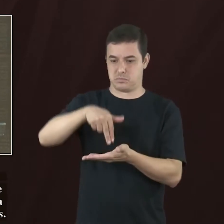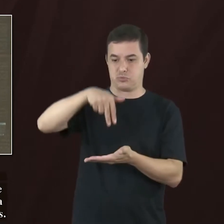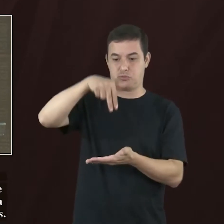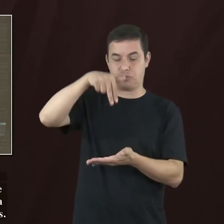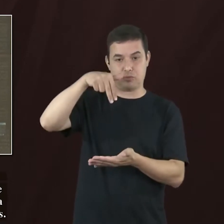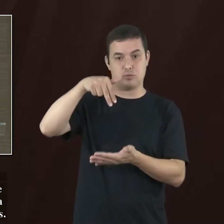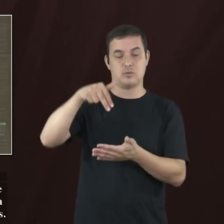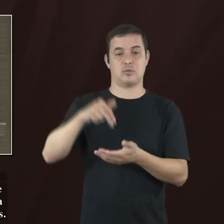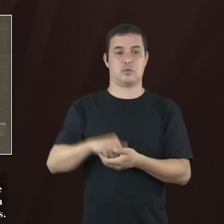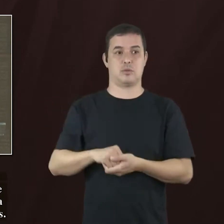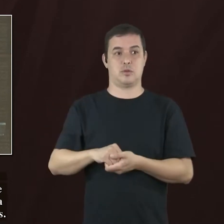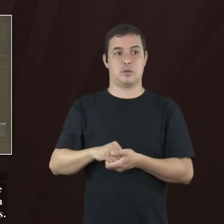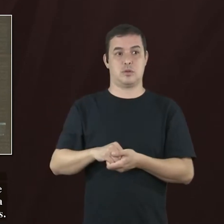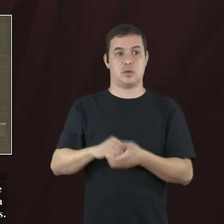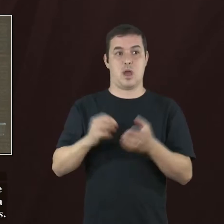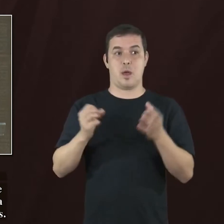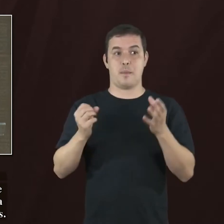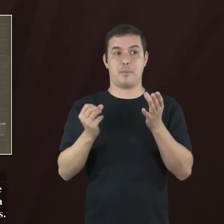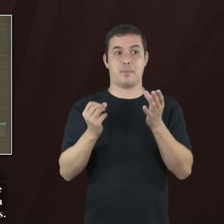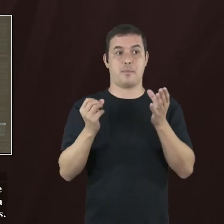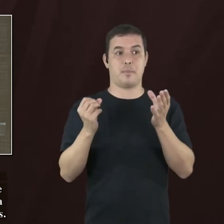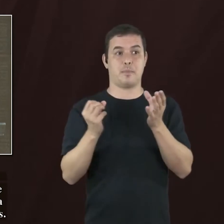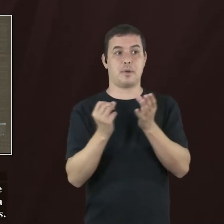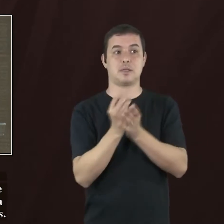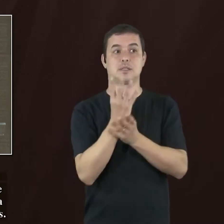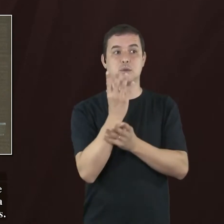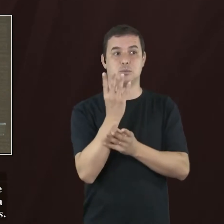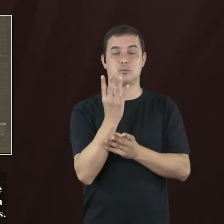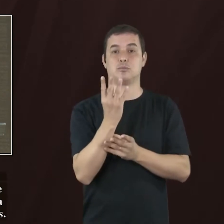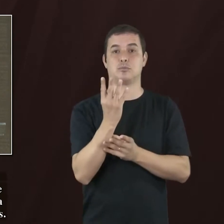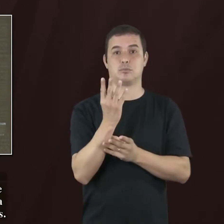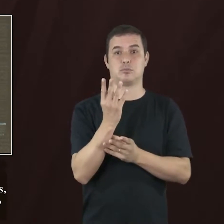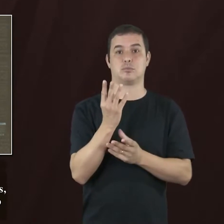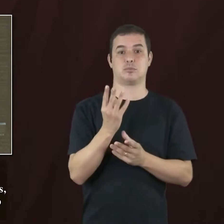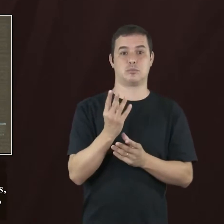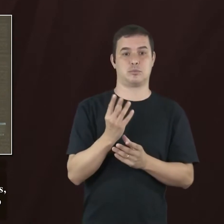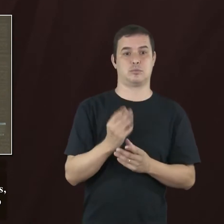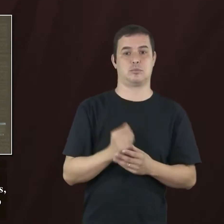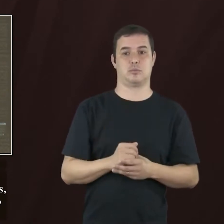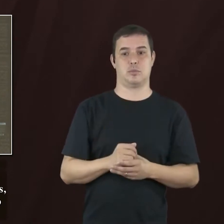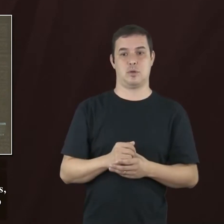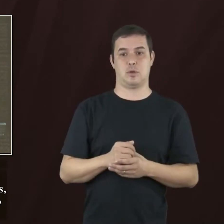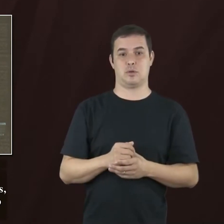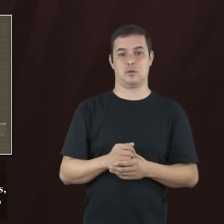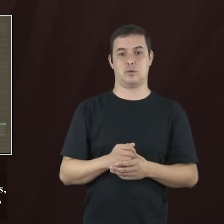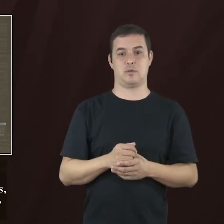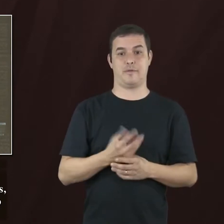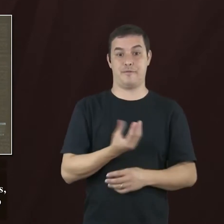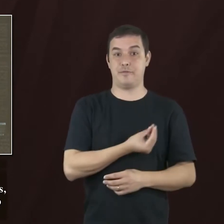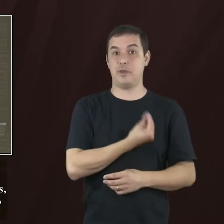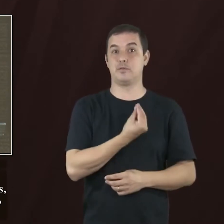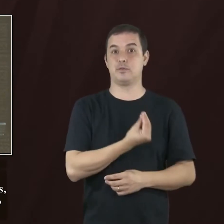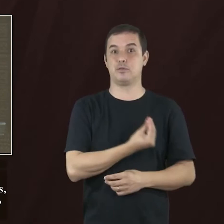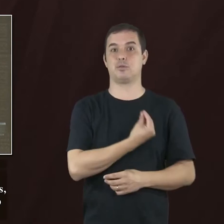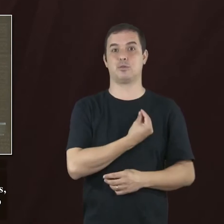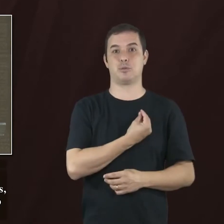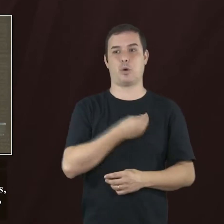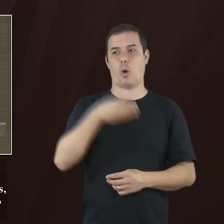Ele apareceu vivo, se apresentou vivo, no versículo 3, com muitas provas